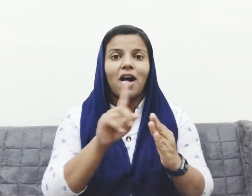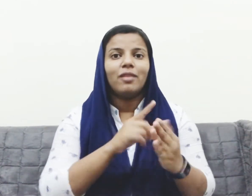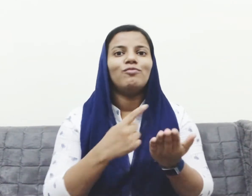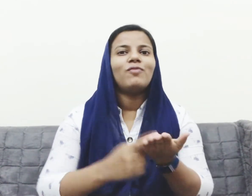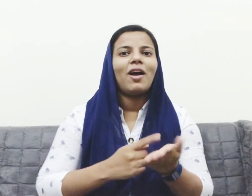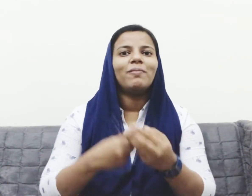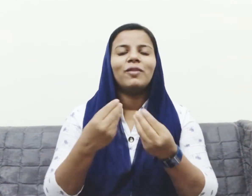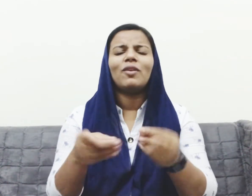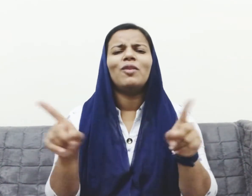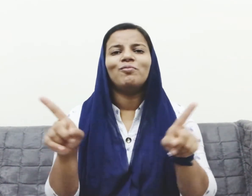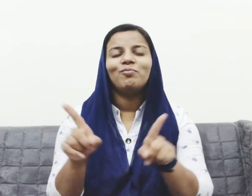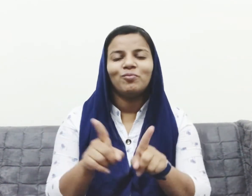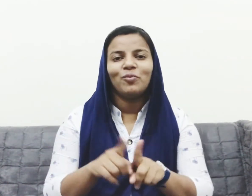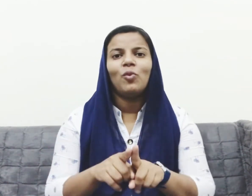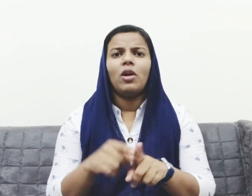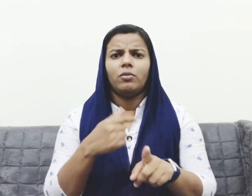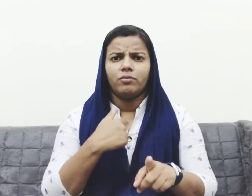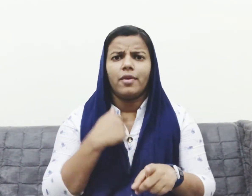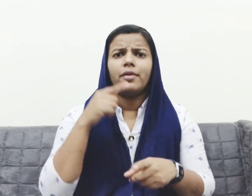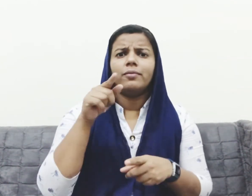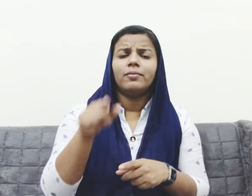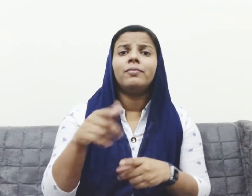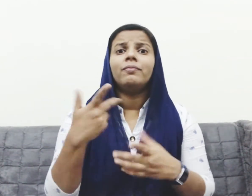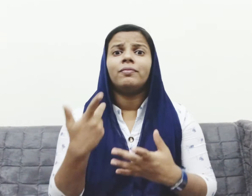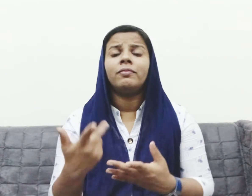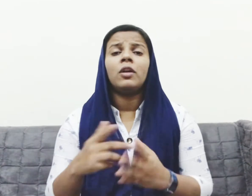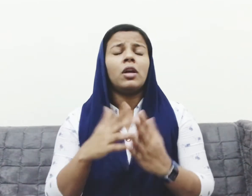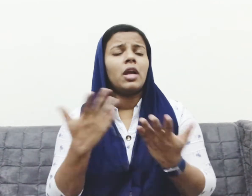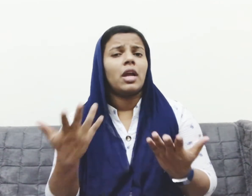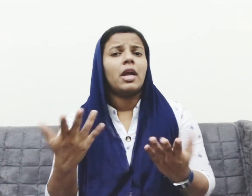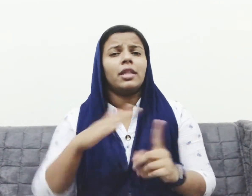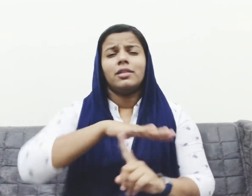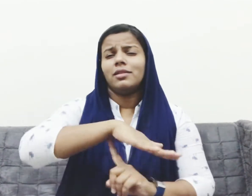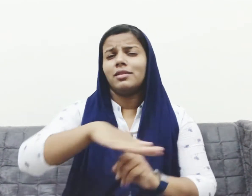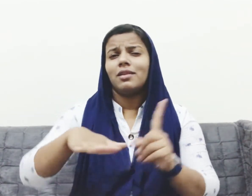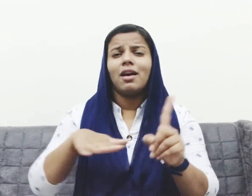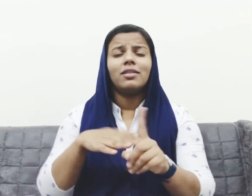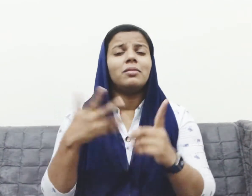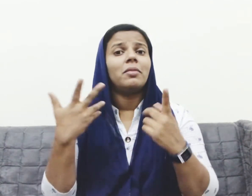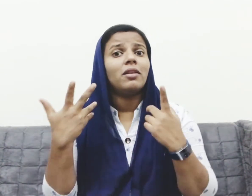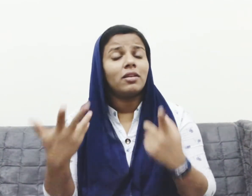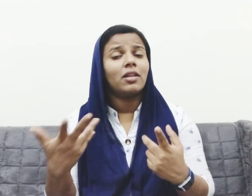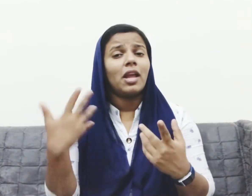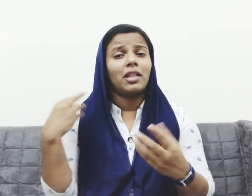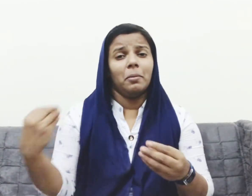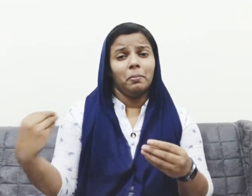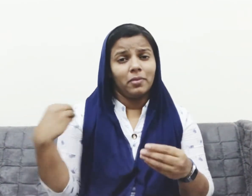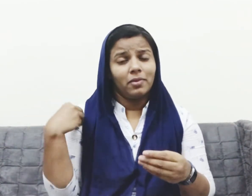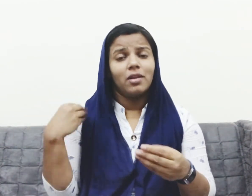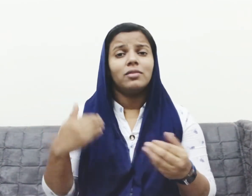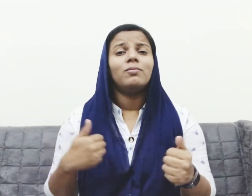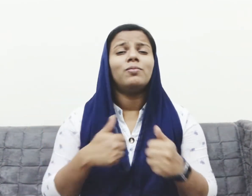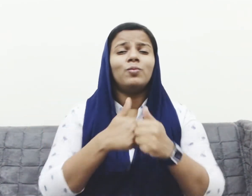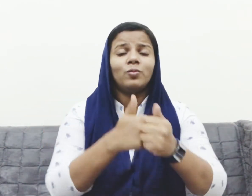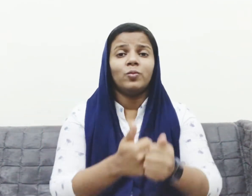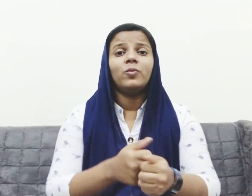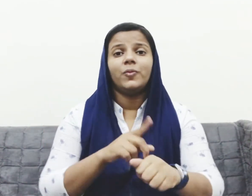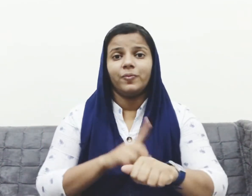സംരക്ഷിച്ചു എന്നൊക്കെ പറയുന്നത് പോലെ, പ്രിയപ്പെട്ട ദൈവമക്കളെ, എൻ്റെയും നിങ്ങളുടെയും ജീവിതത്തിൽ ഏത് സാഹചര്യമാണെങ്കിലും, ഏതവസ്ഥകളിലൂടെ നമ്മൾ കടന്നു പോയാലും,